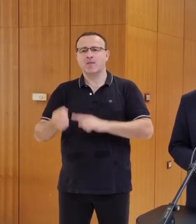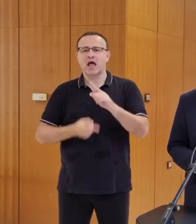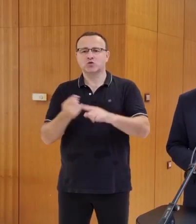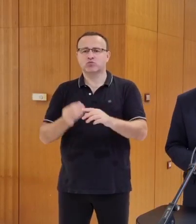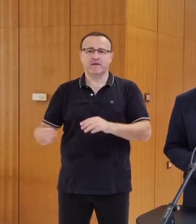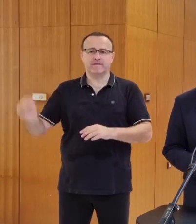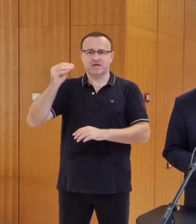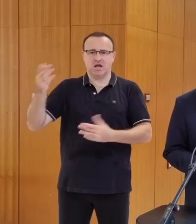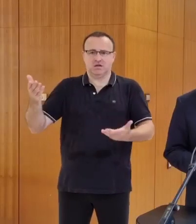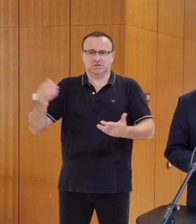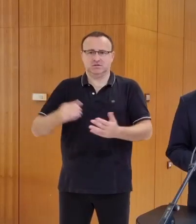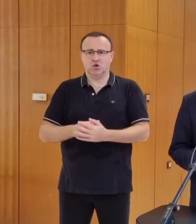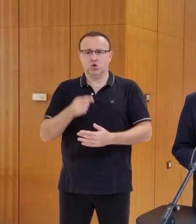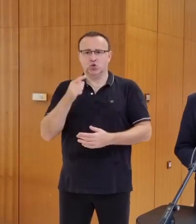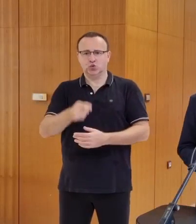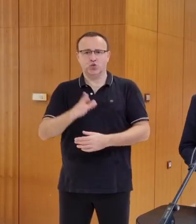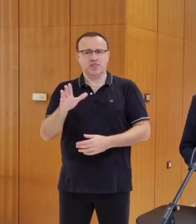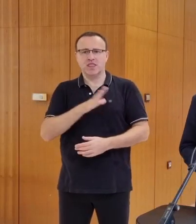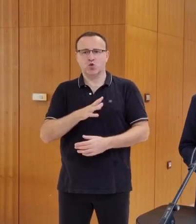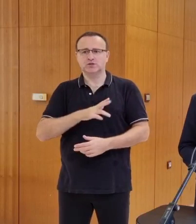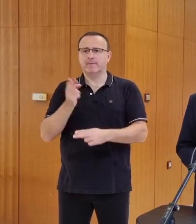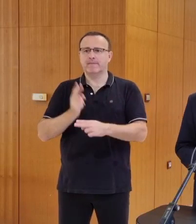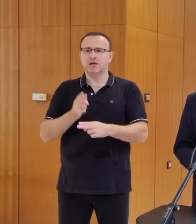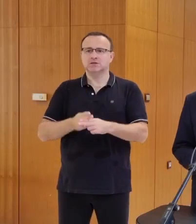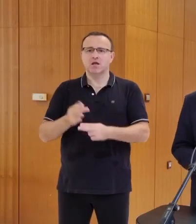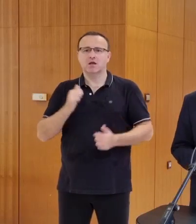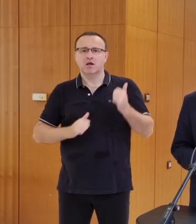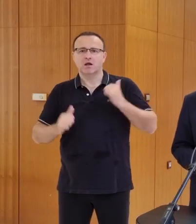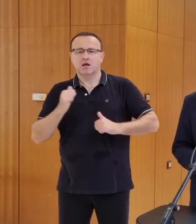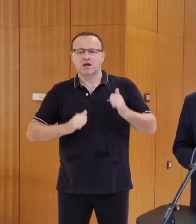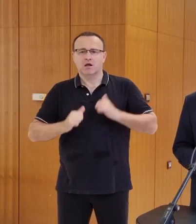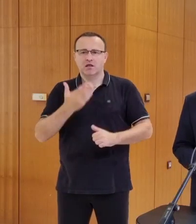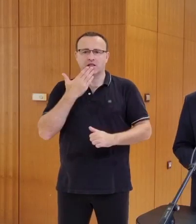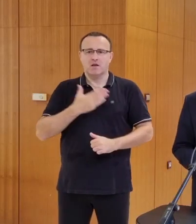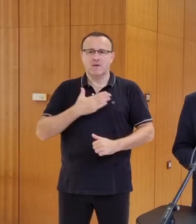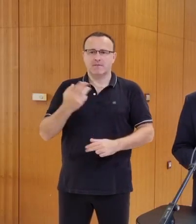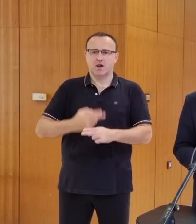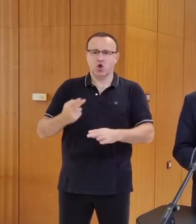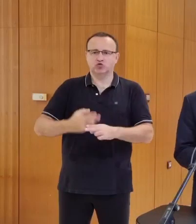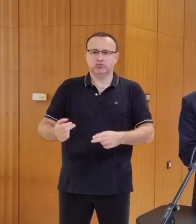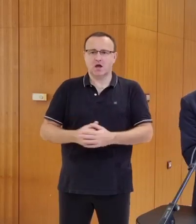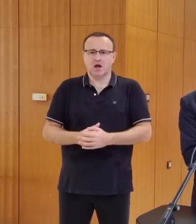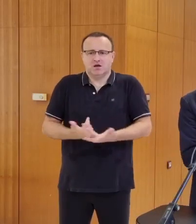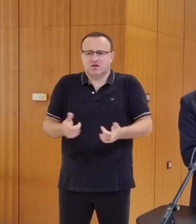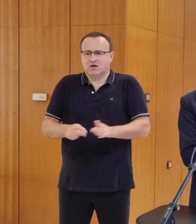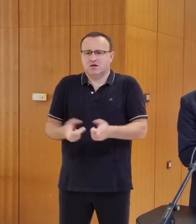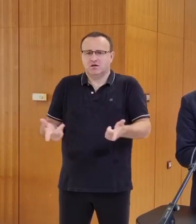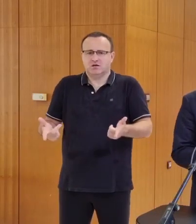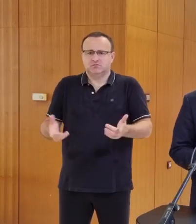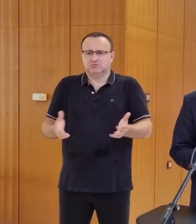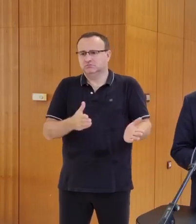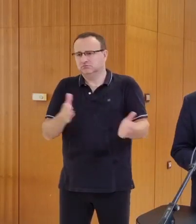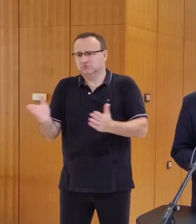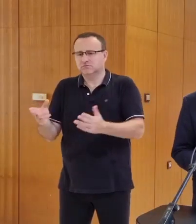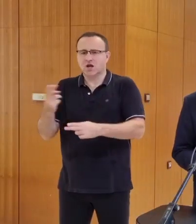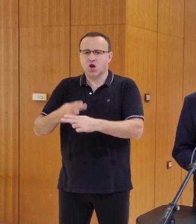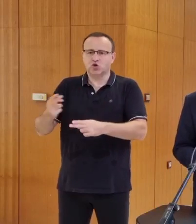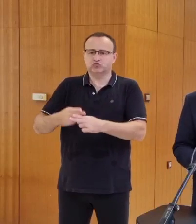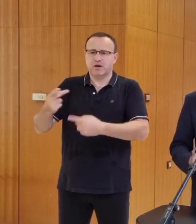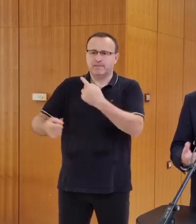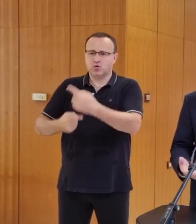tu absolútne nehrozí, že by pacienti sa nedostali k adekvátnej liečbe, či už sú v